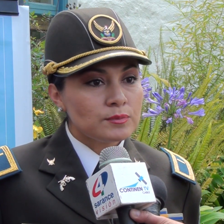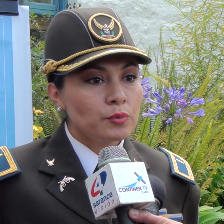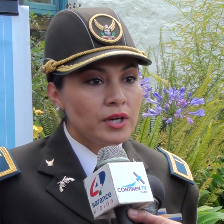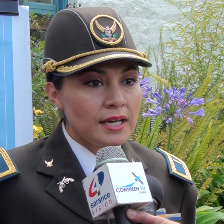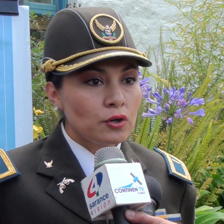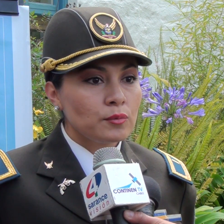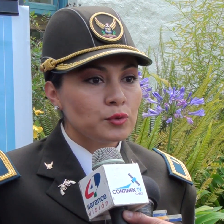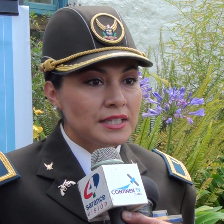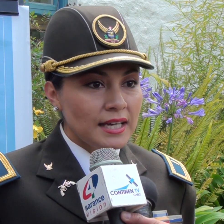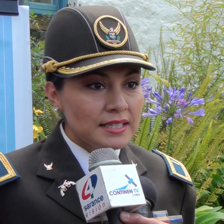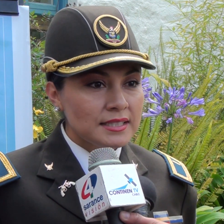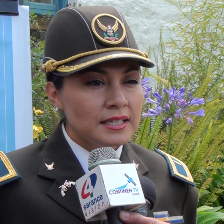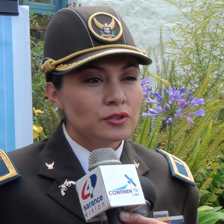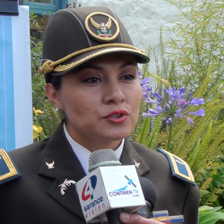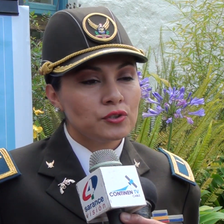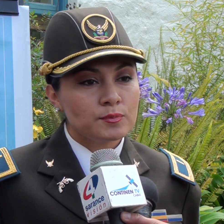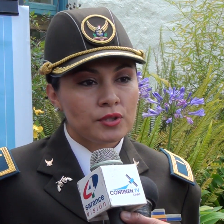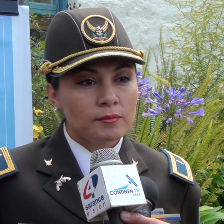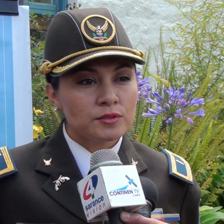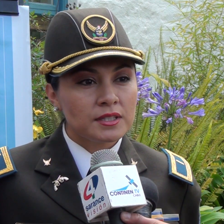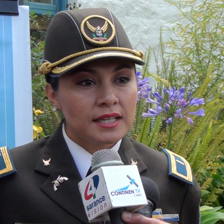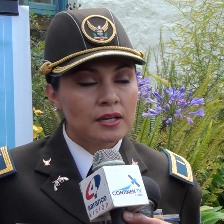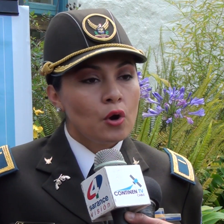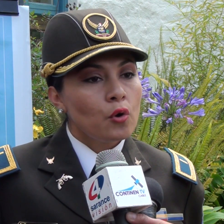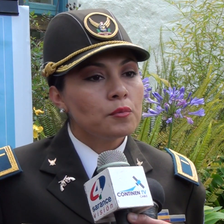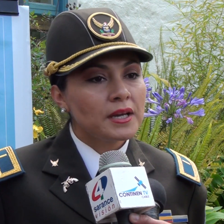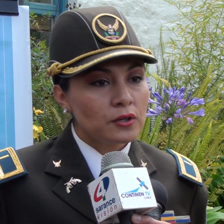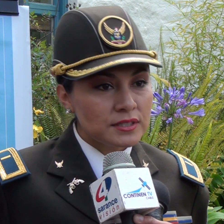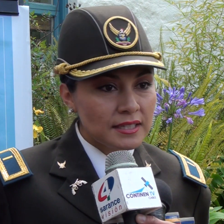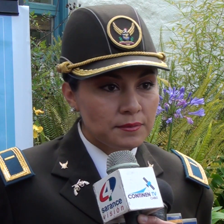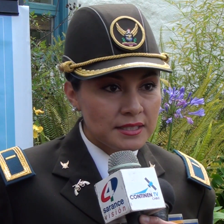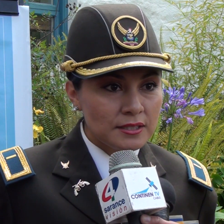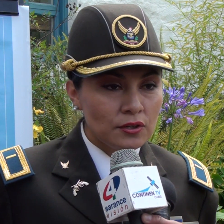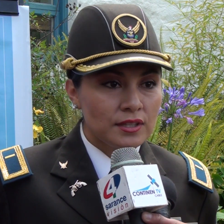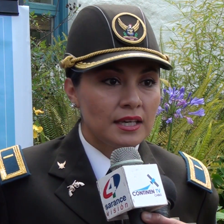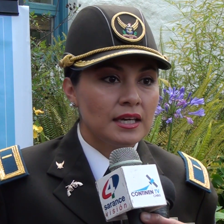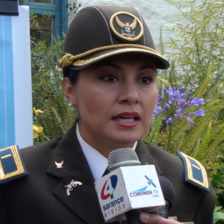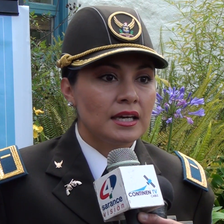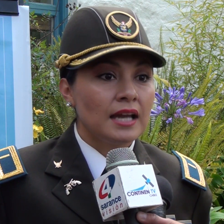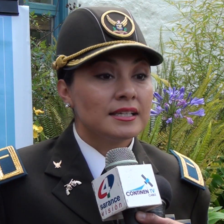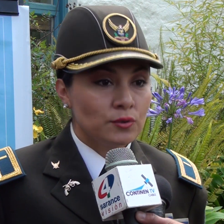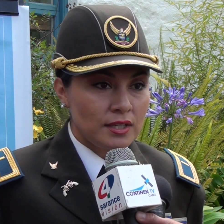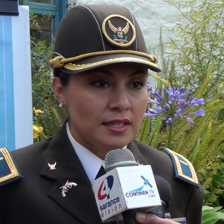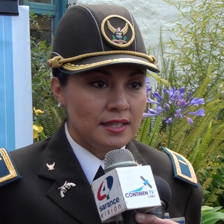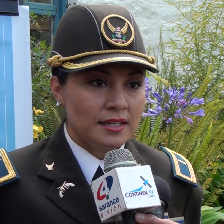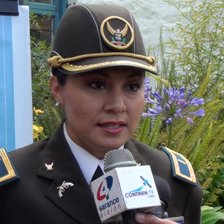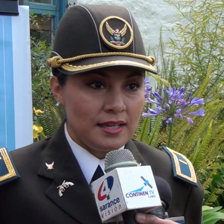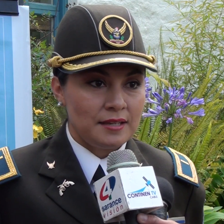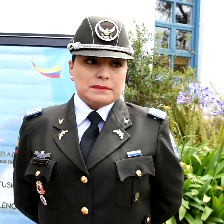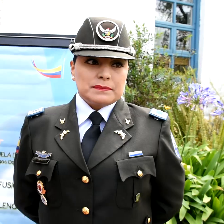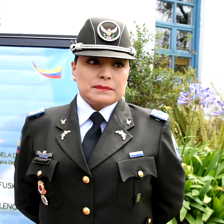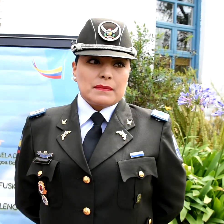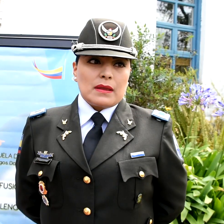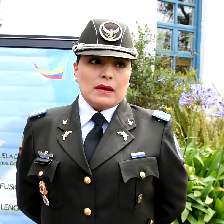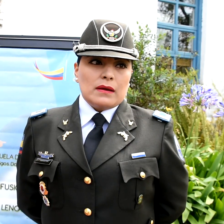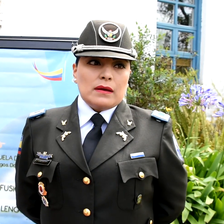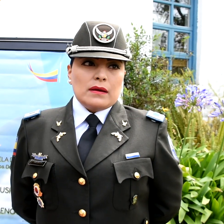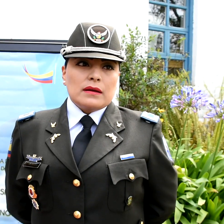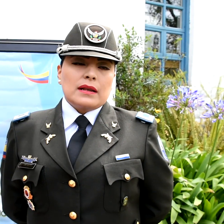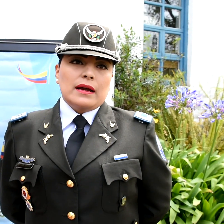puedan comunicarse y nosotros podamos brindar un mejor servicio a la ciudadanía en general. La jefe de estudios, Tatiana